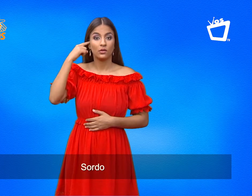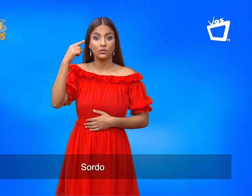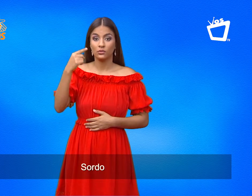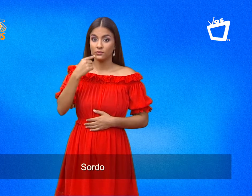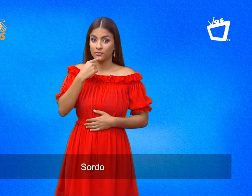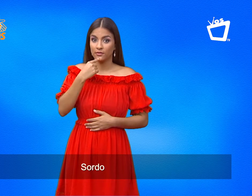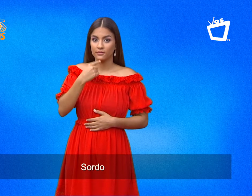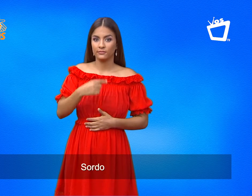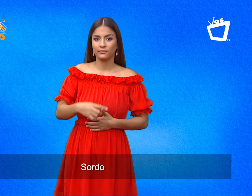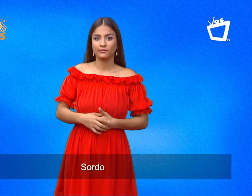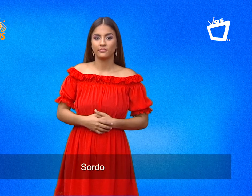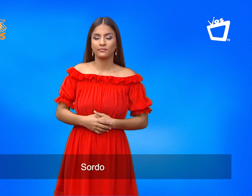sordo